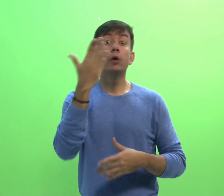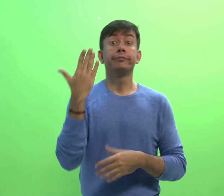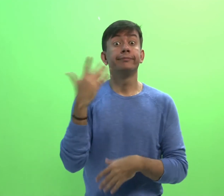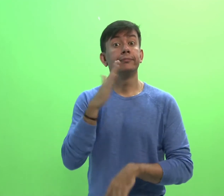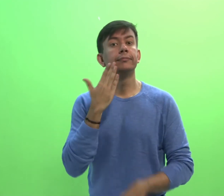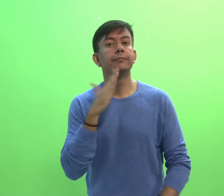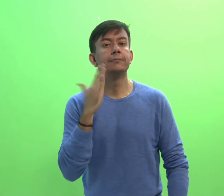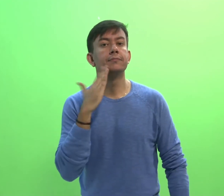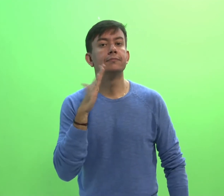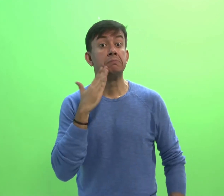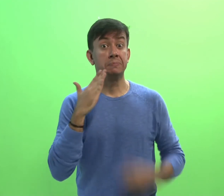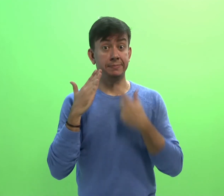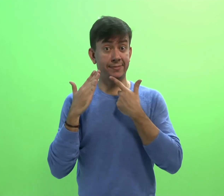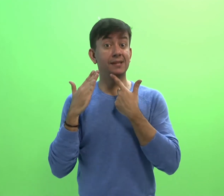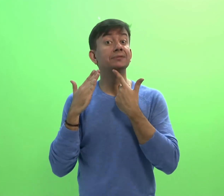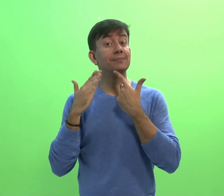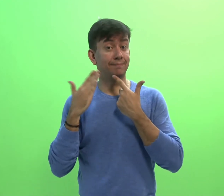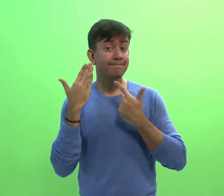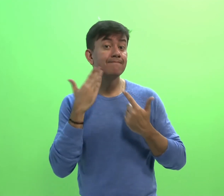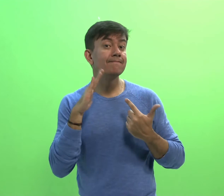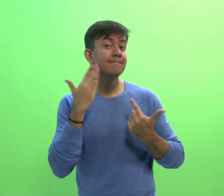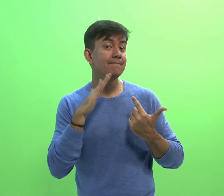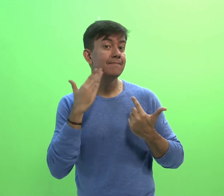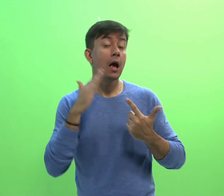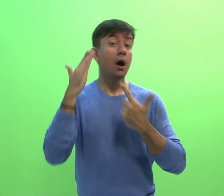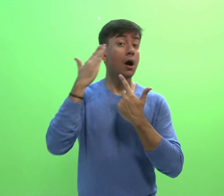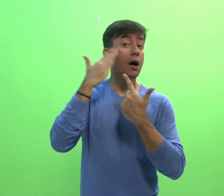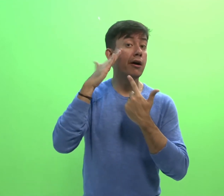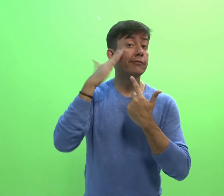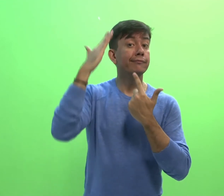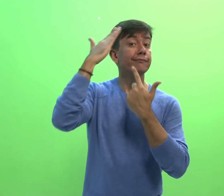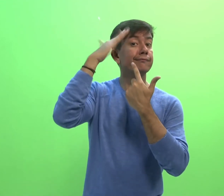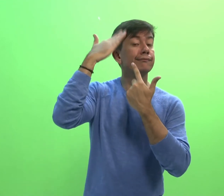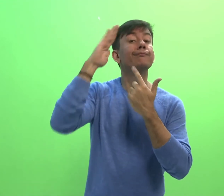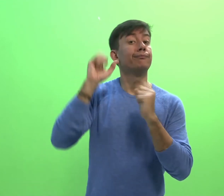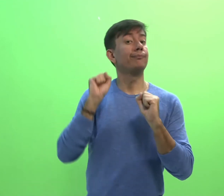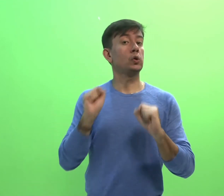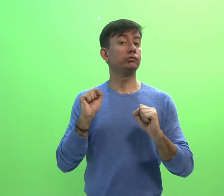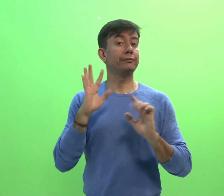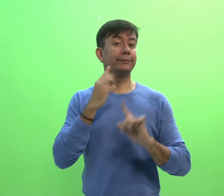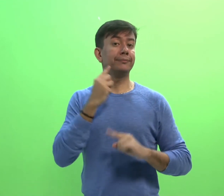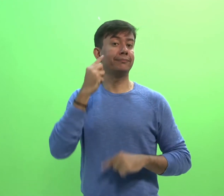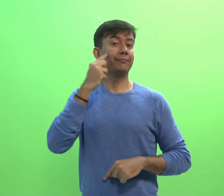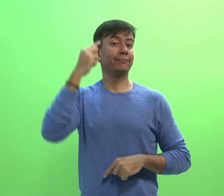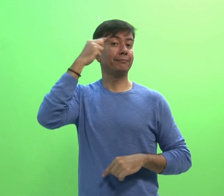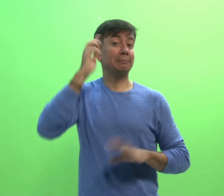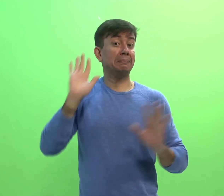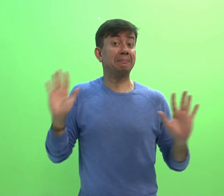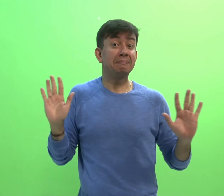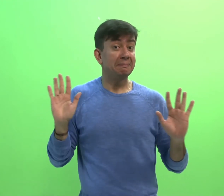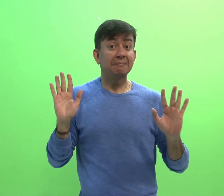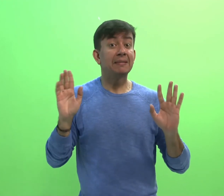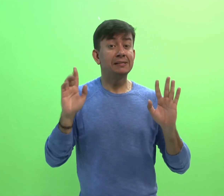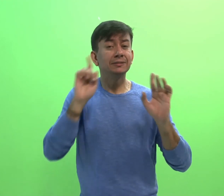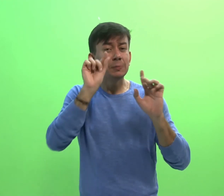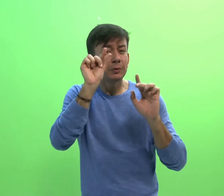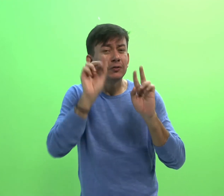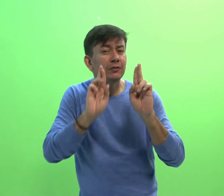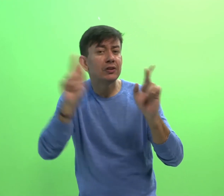pouco diferente. Ou faz assim para entender. Na maçã do rosto, na testa ou próximo ao queixo.